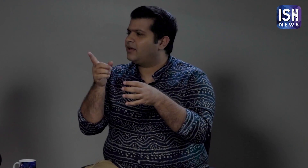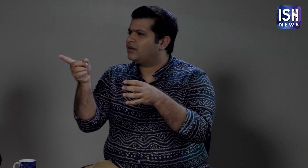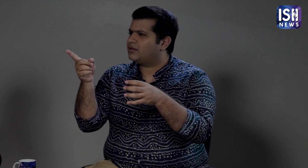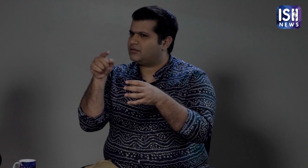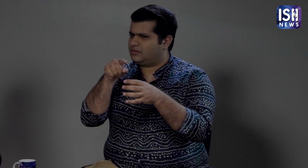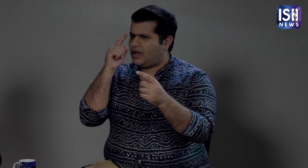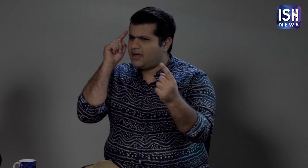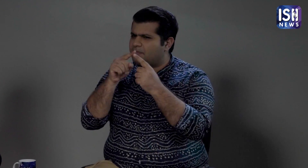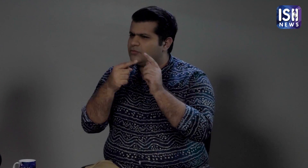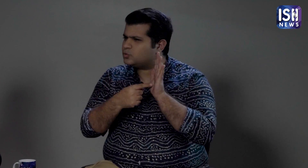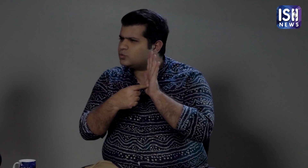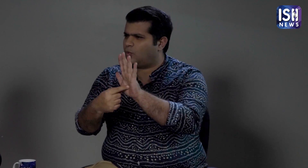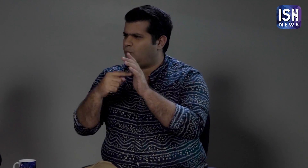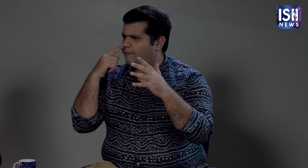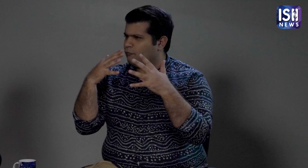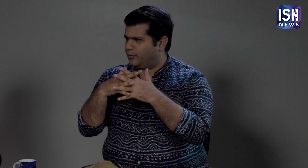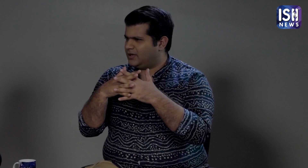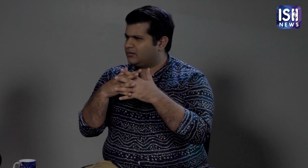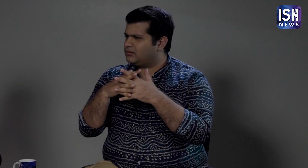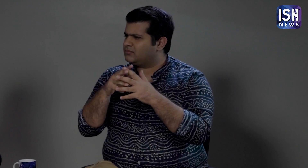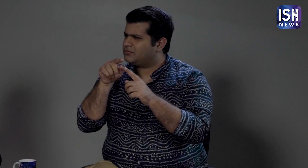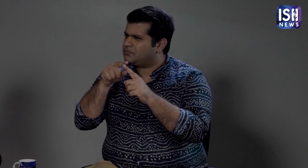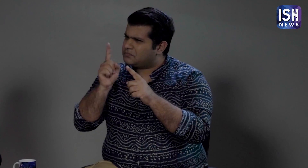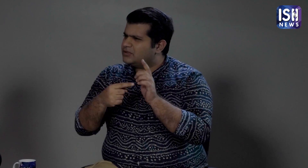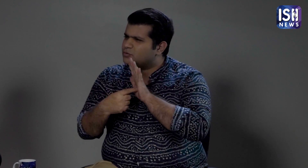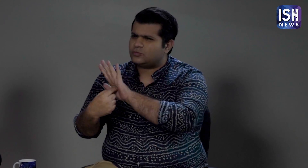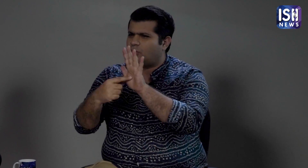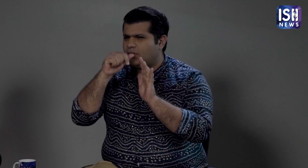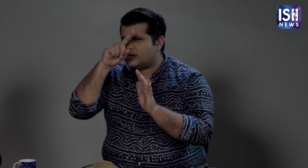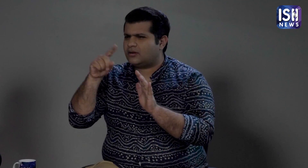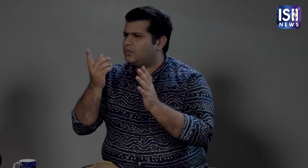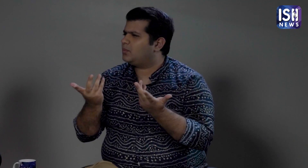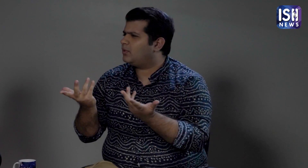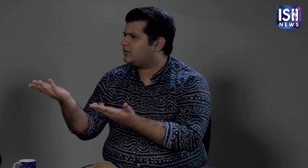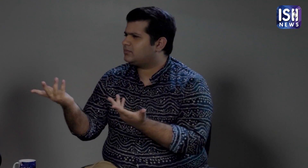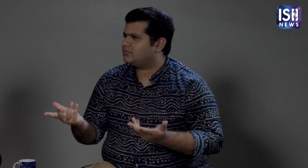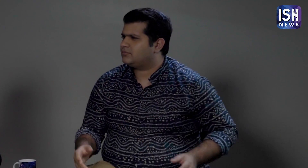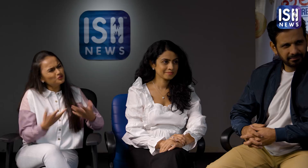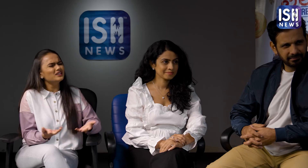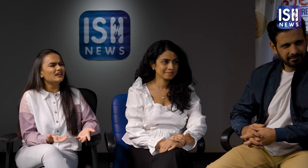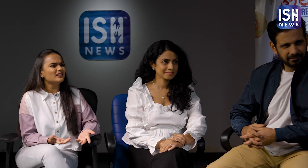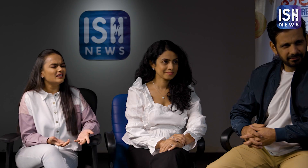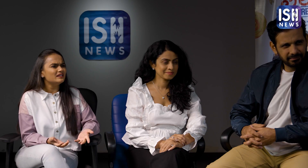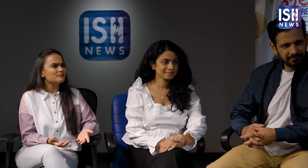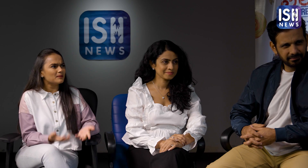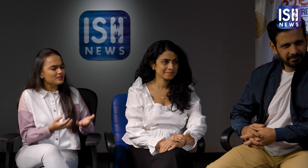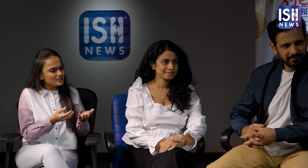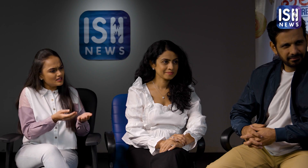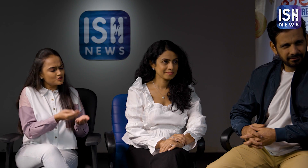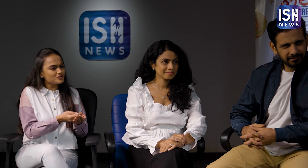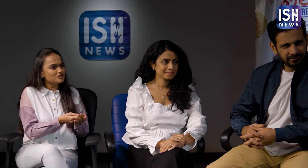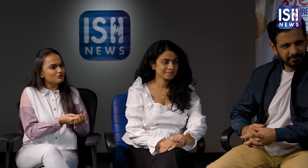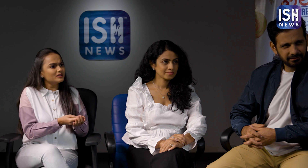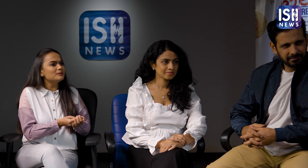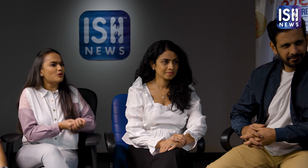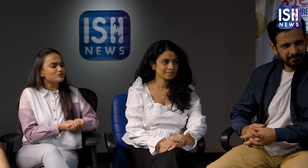था, तो वो जो आपने वुमेन एम्पावरमेंट जैसा दिखाया, वो आपको क्यों दिखाना है इंडिया में?